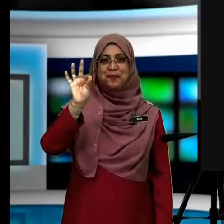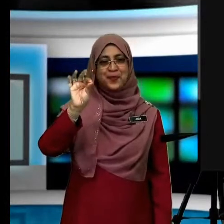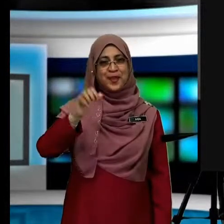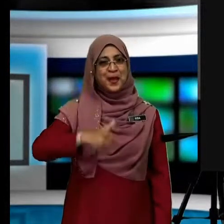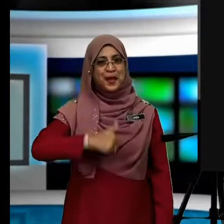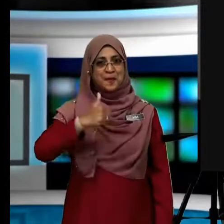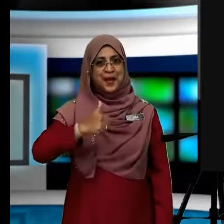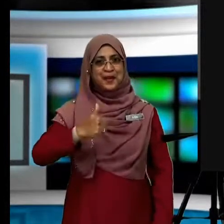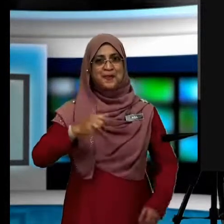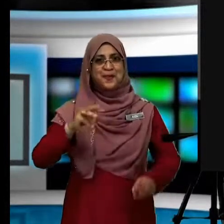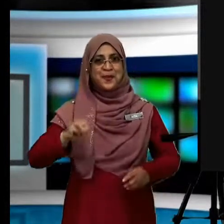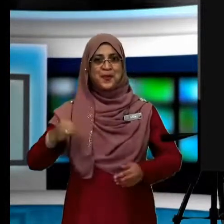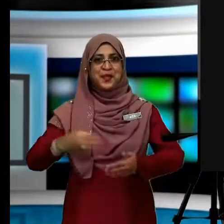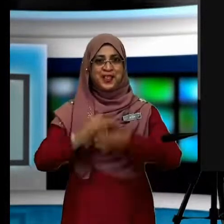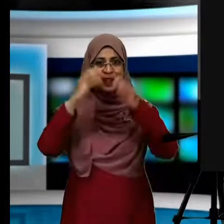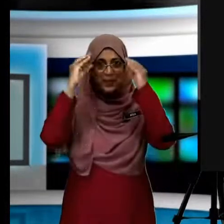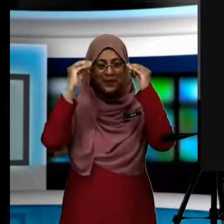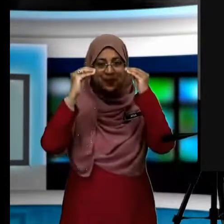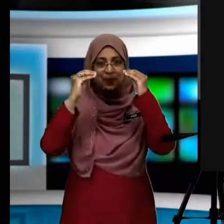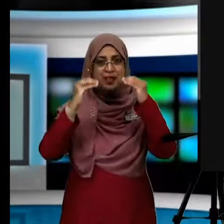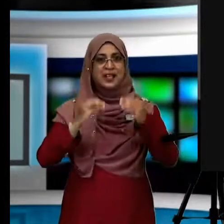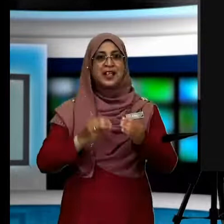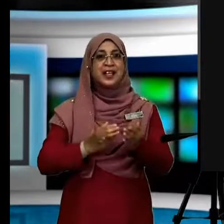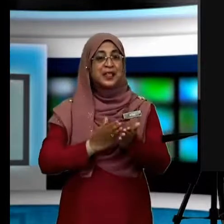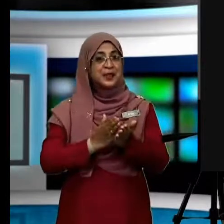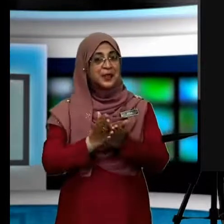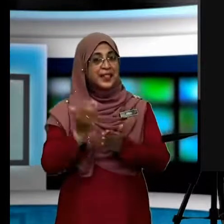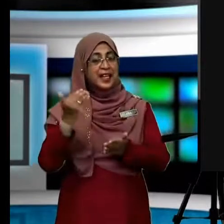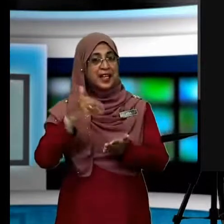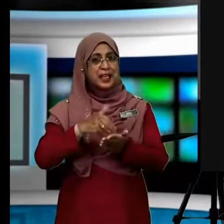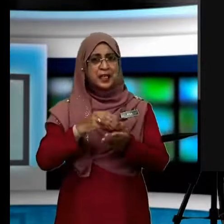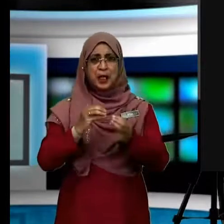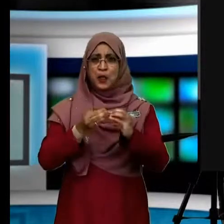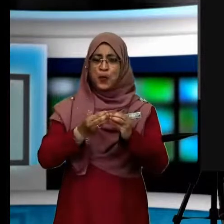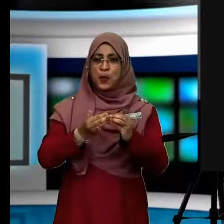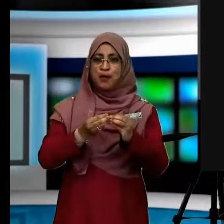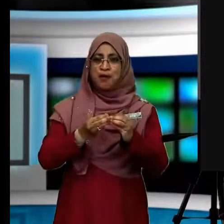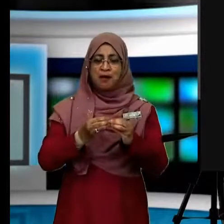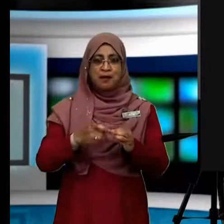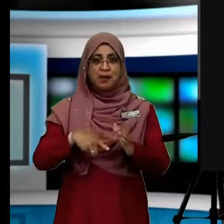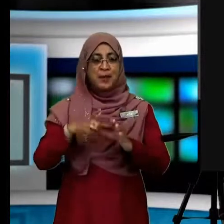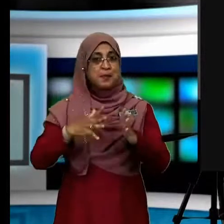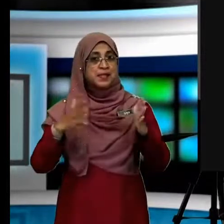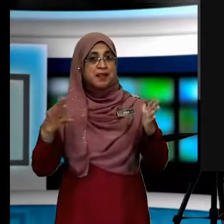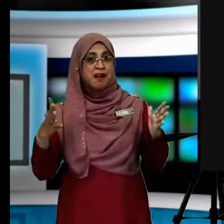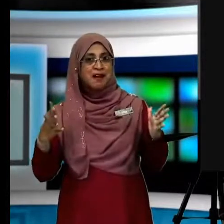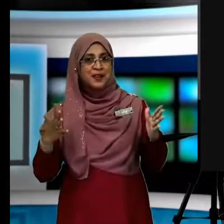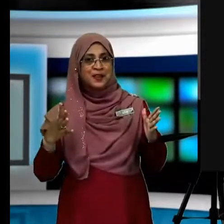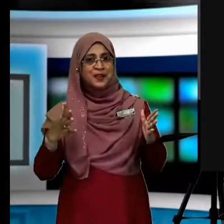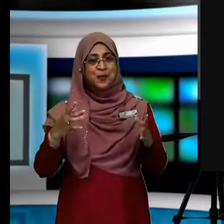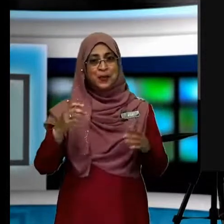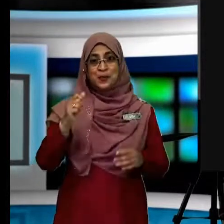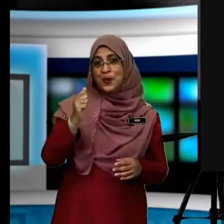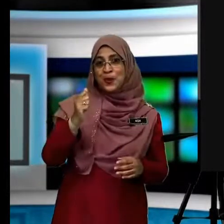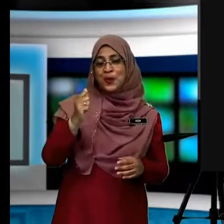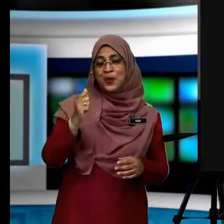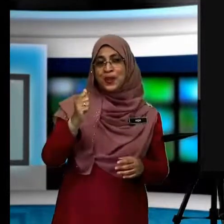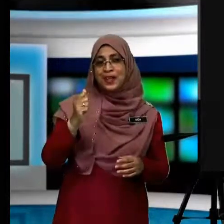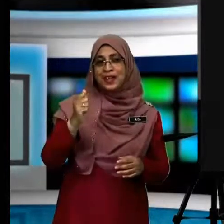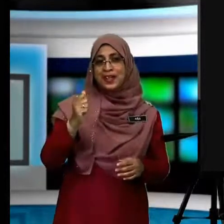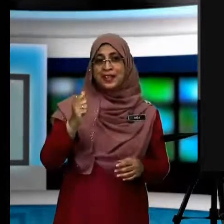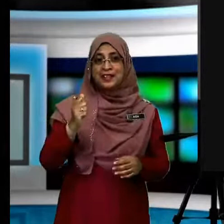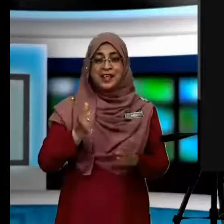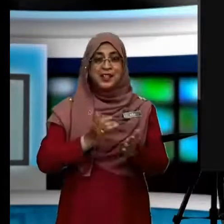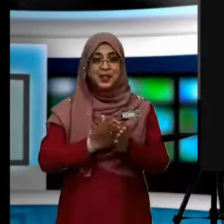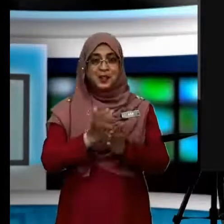murid-muridku kita teruskan lagi dengan unggul lebih besar 10 dan seterusnya